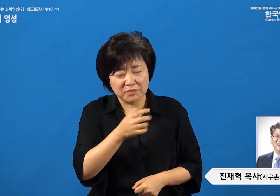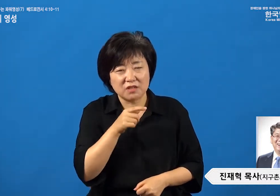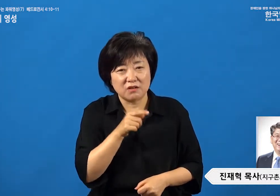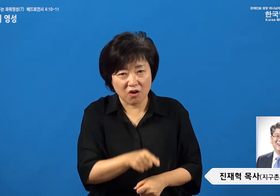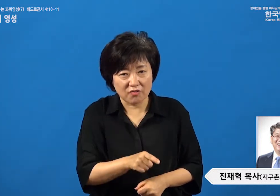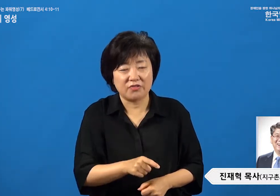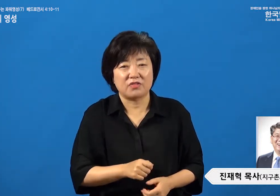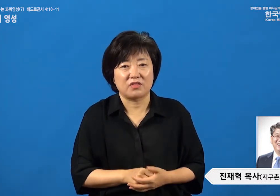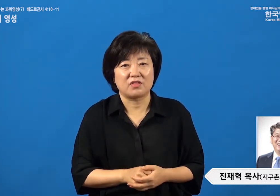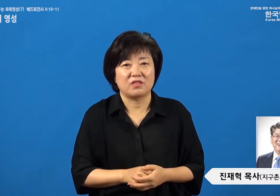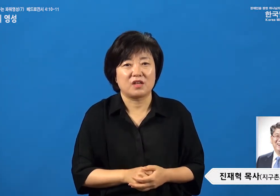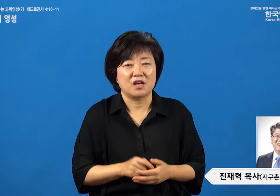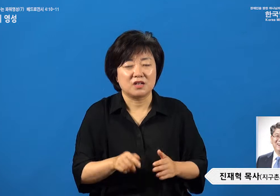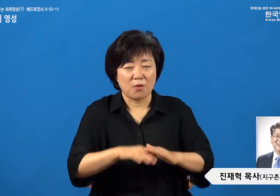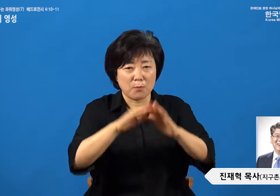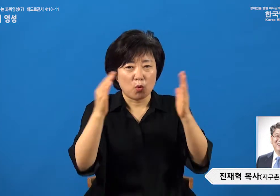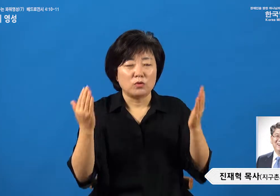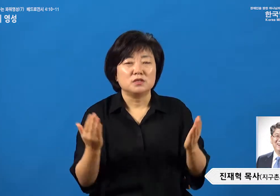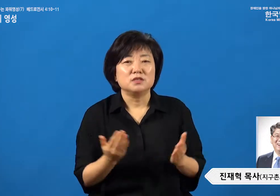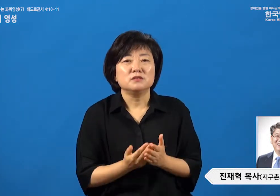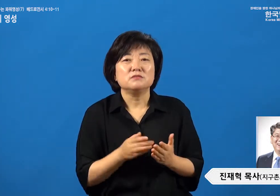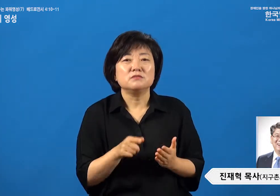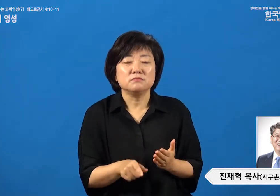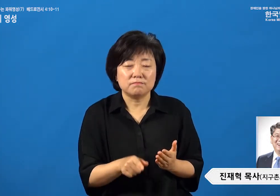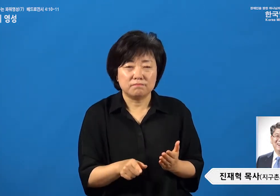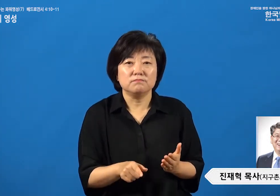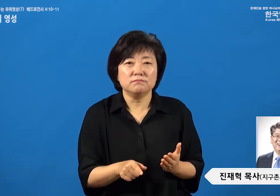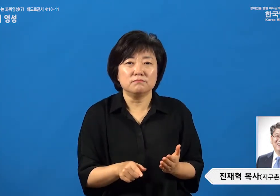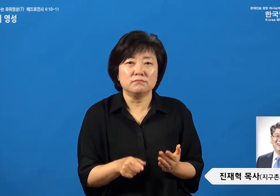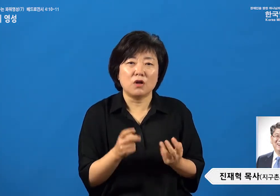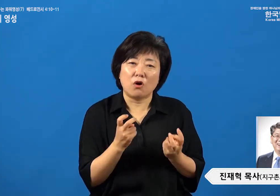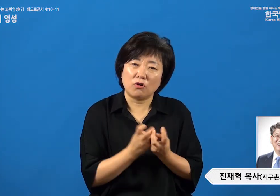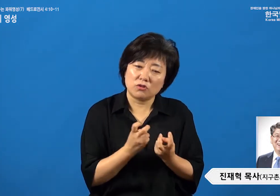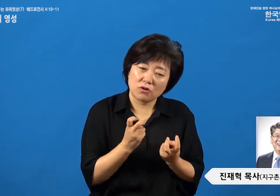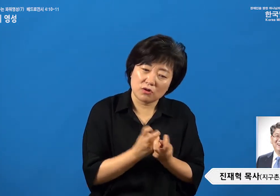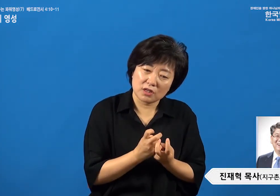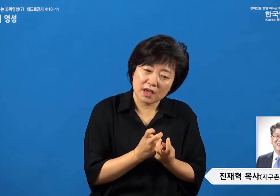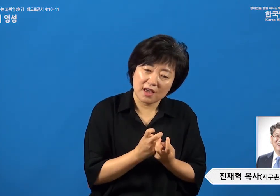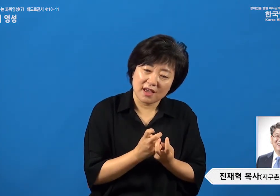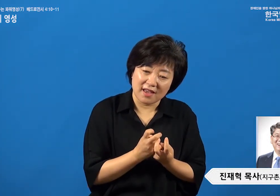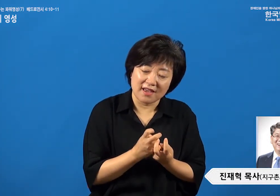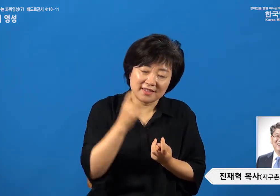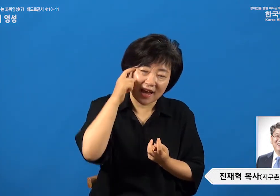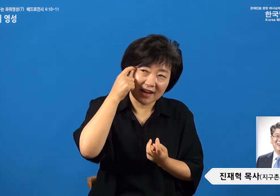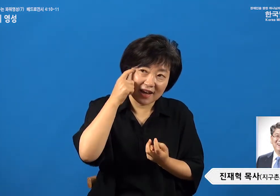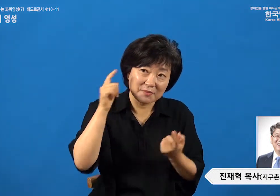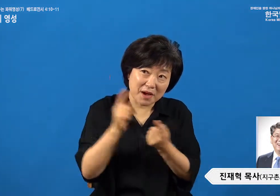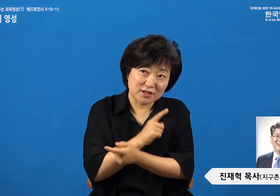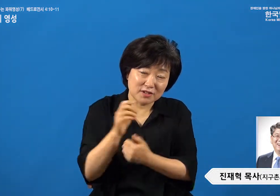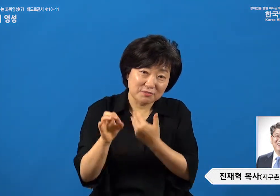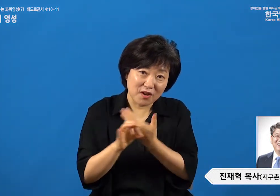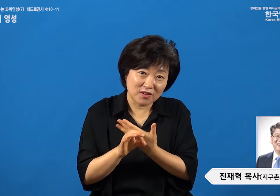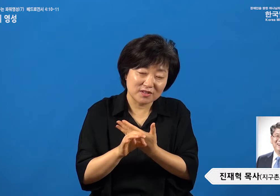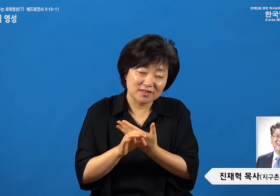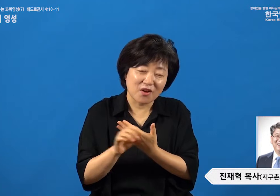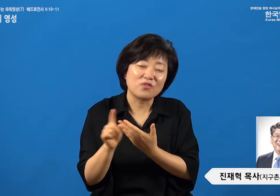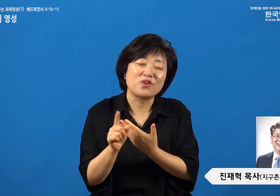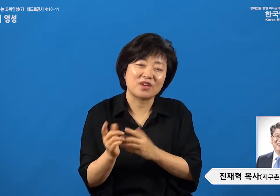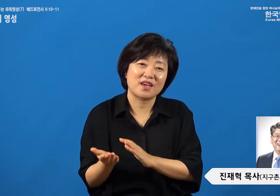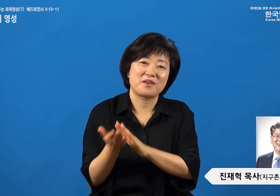것들, 그런 것들이 어떻게 변화될 수